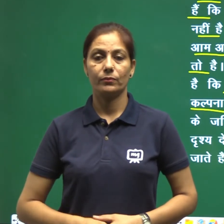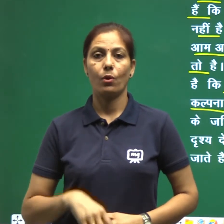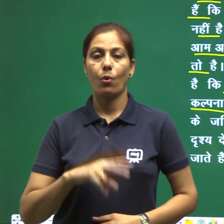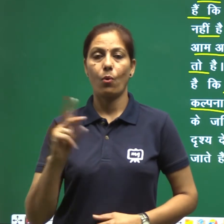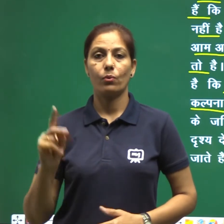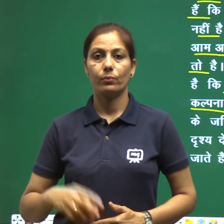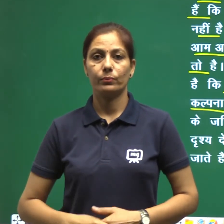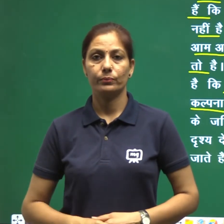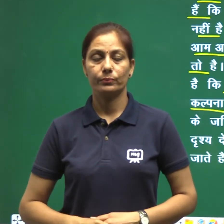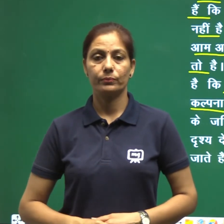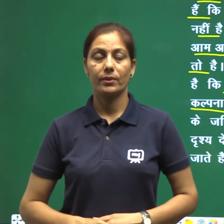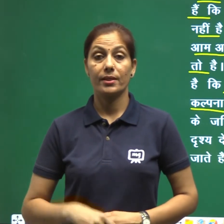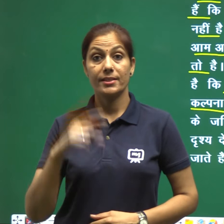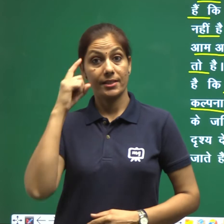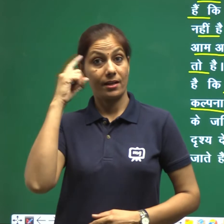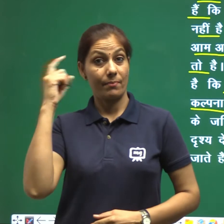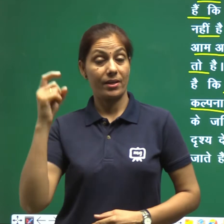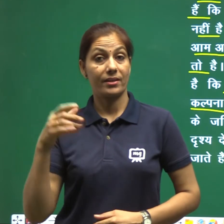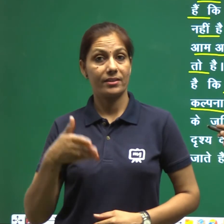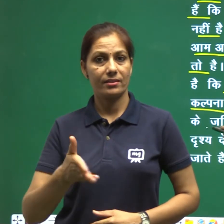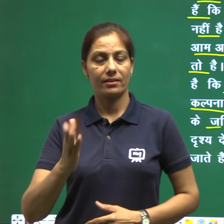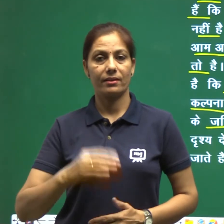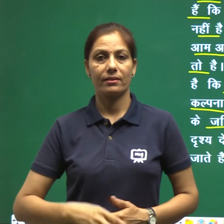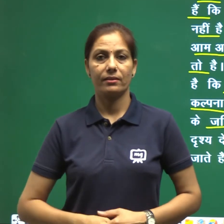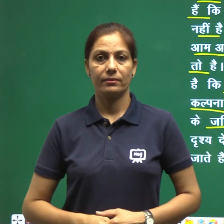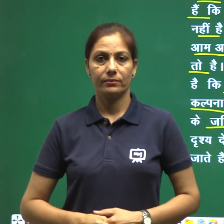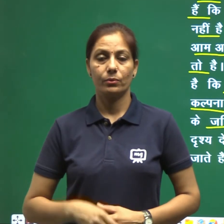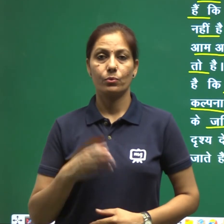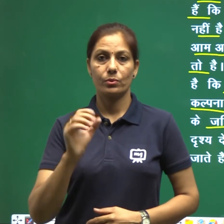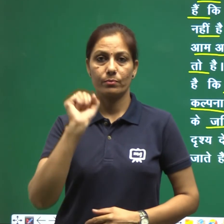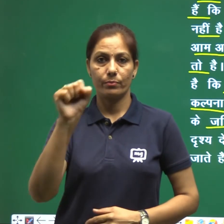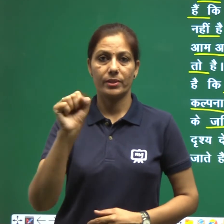और इस कल्पना के जरिए उसे